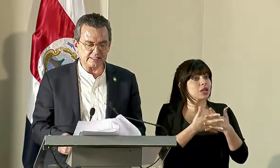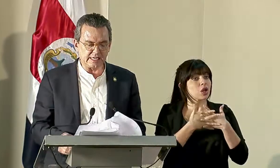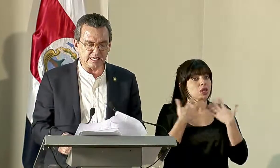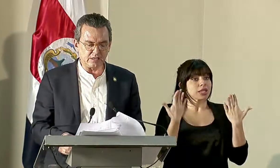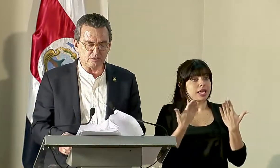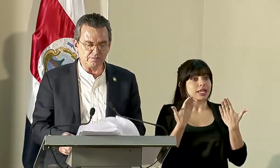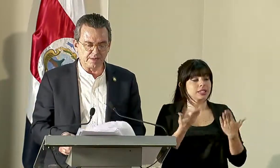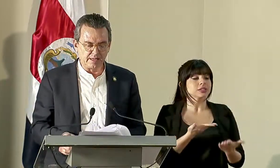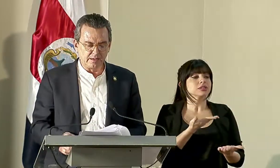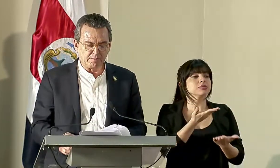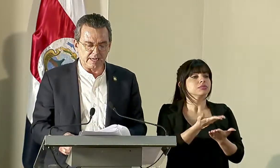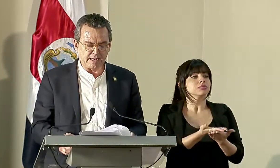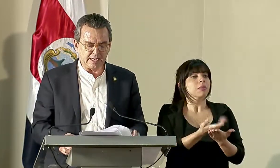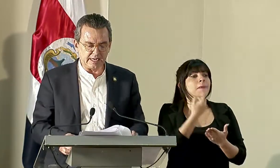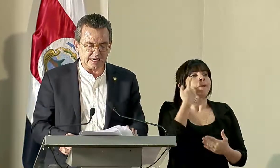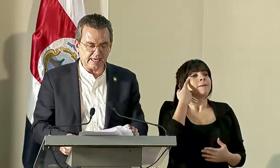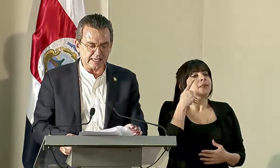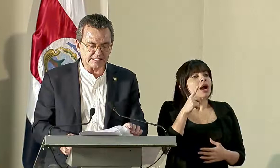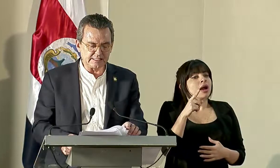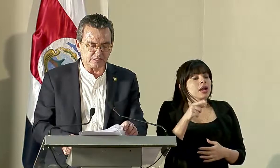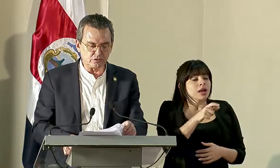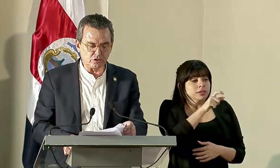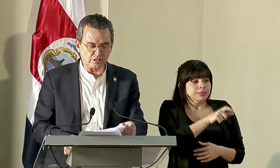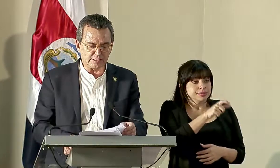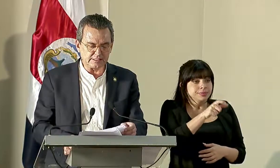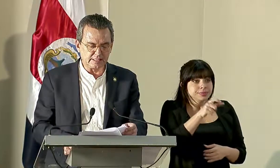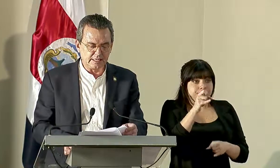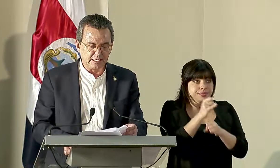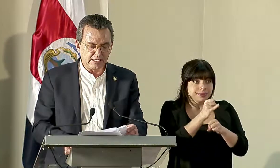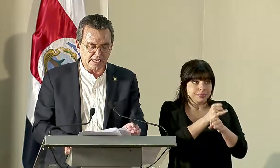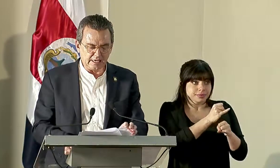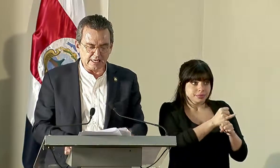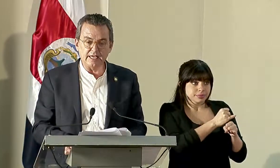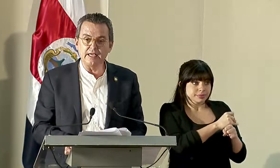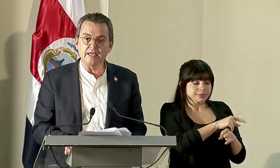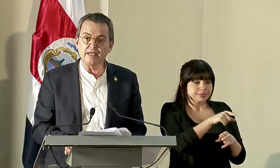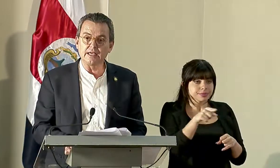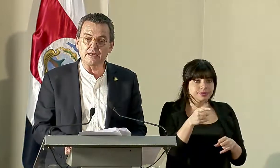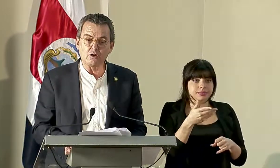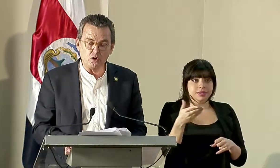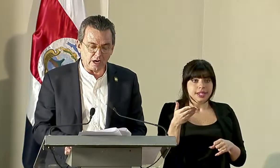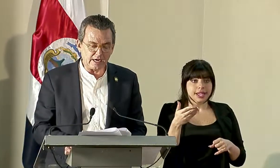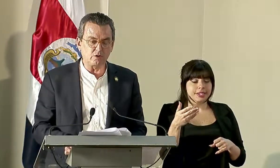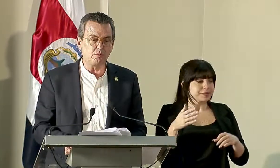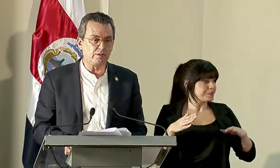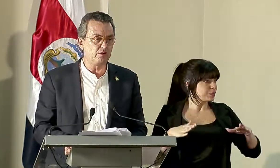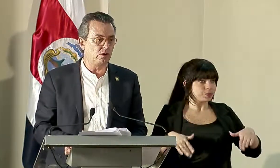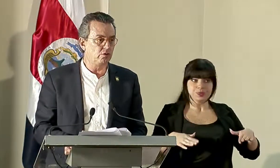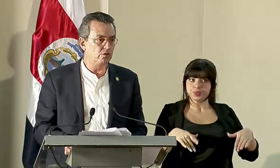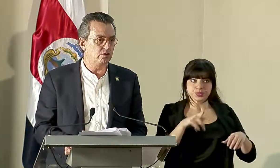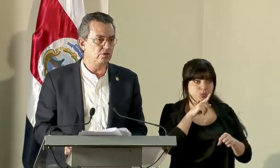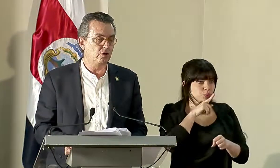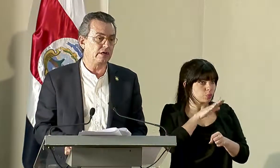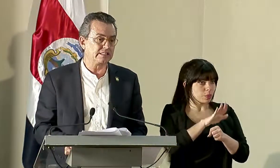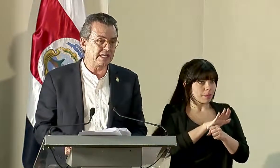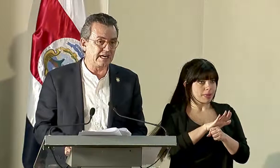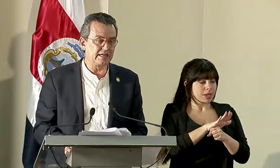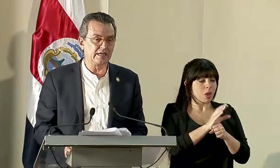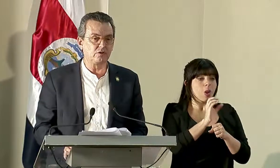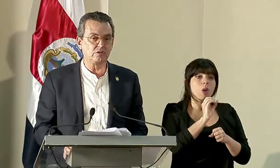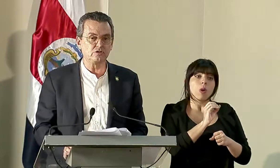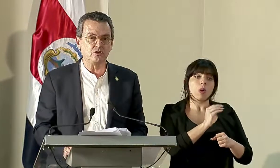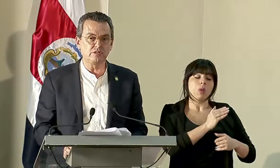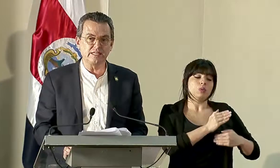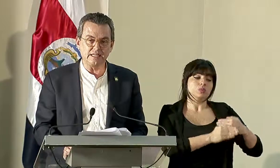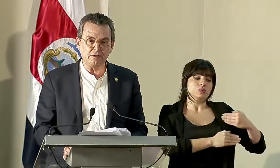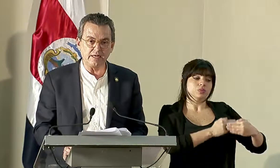contingencia está dado para aquellas instituciones que no han cumplido aún o que están